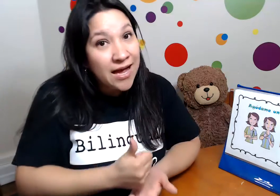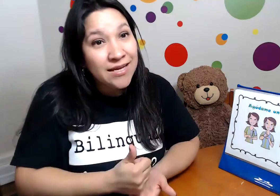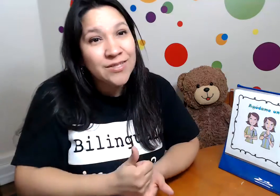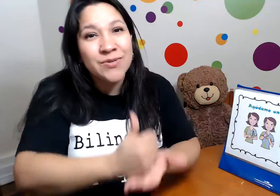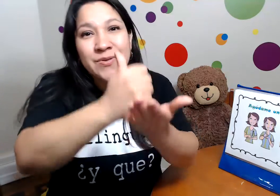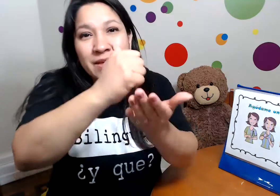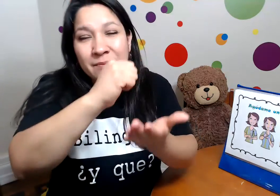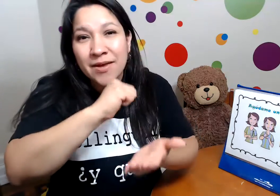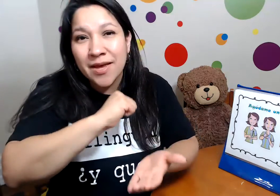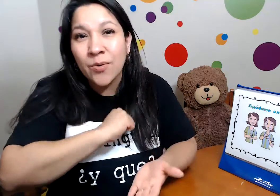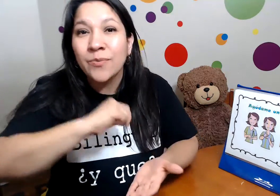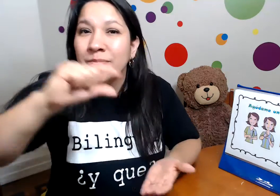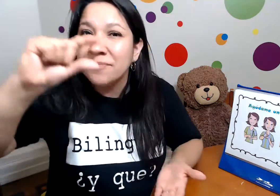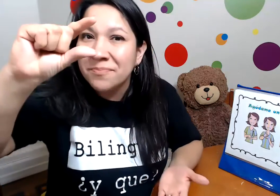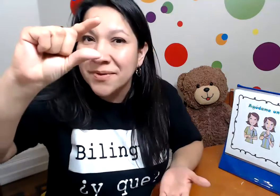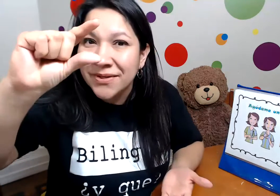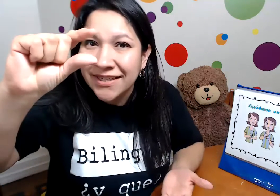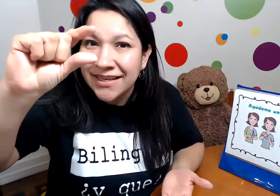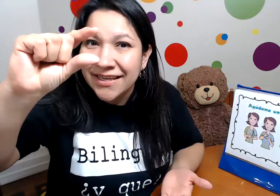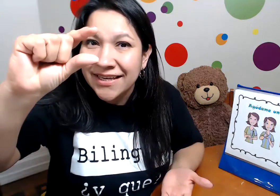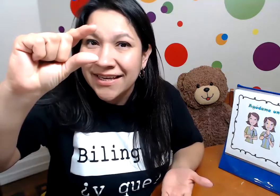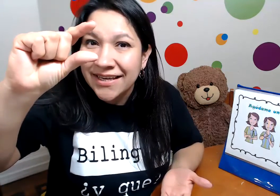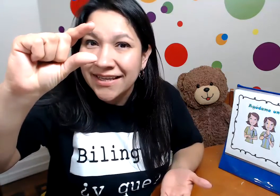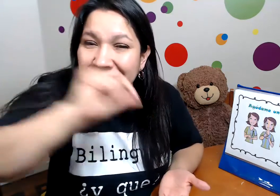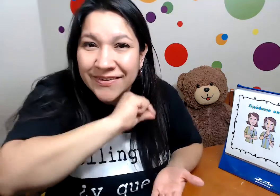ayuda me un poquito